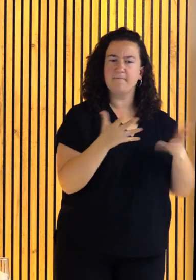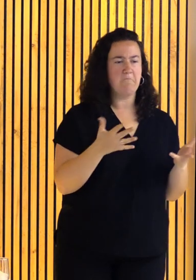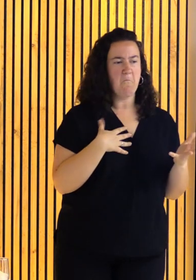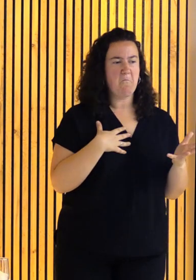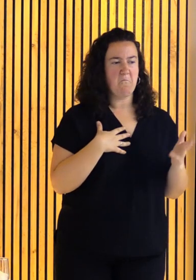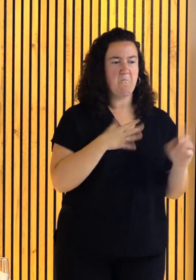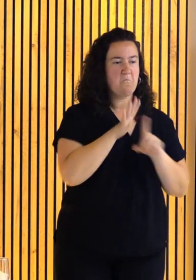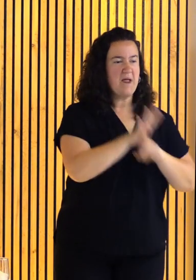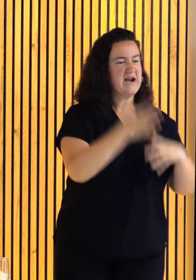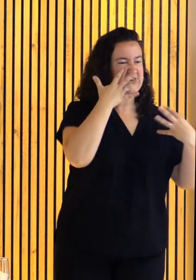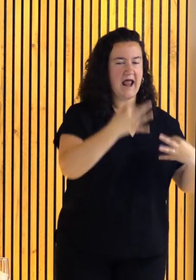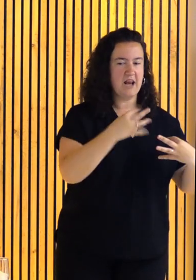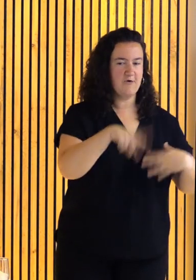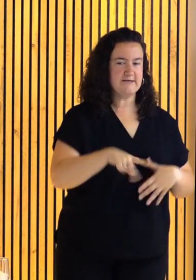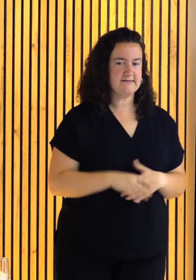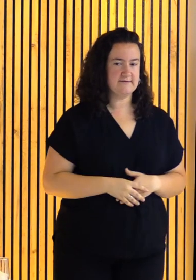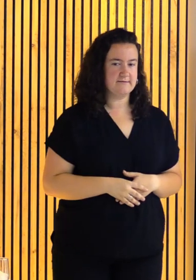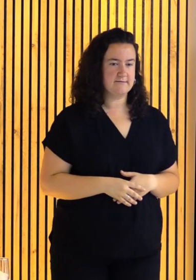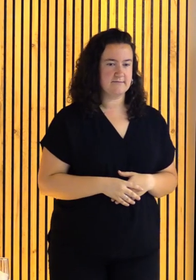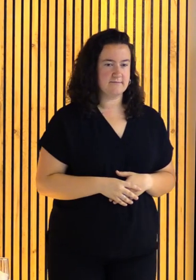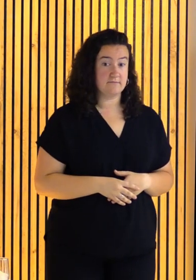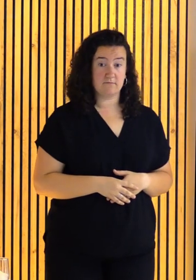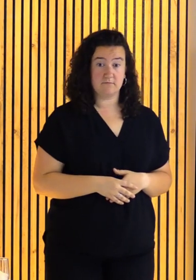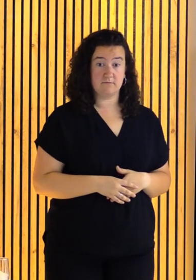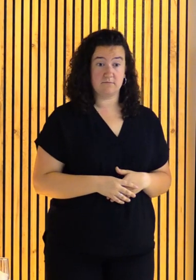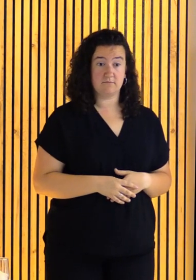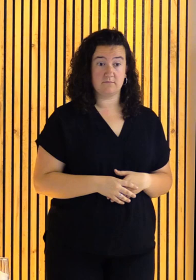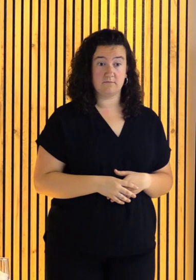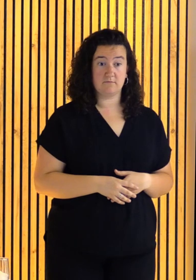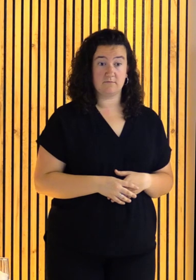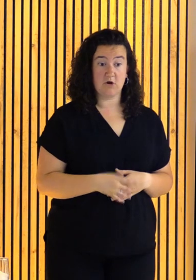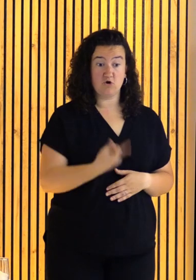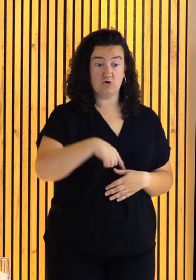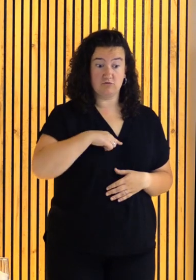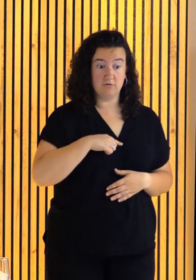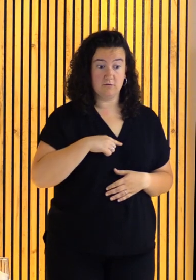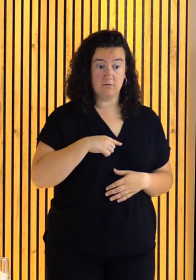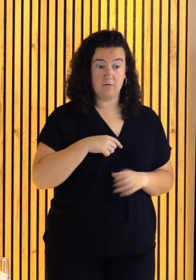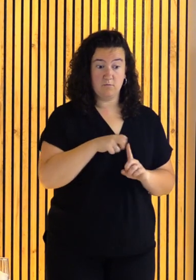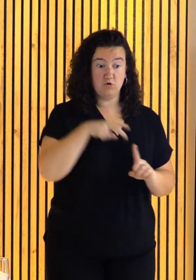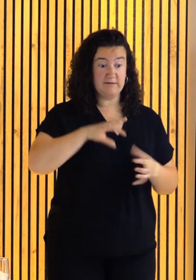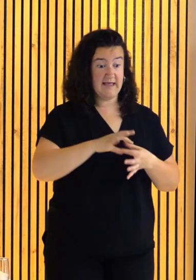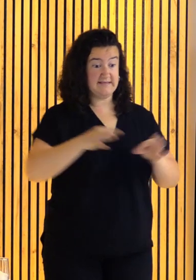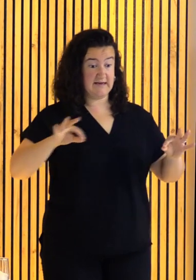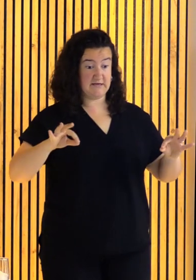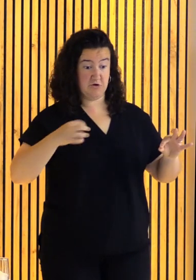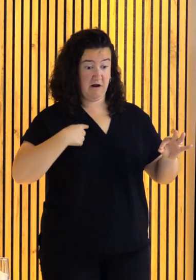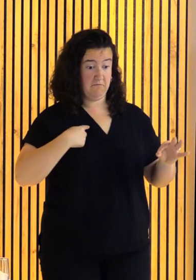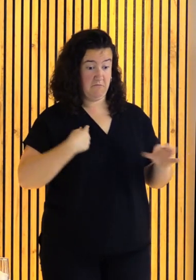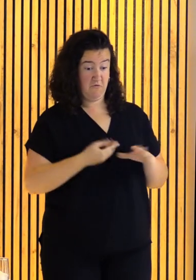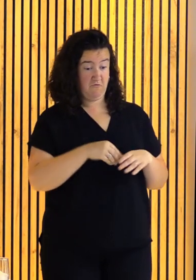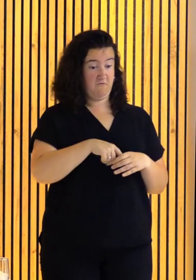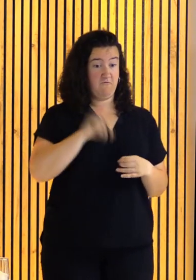bat. Eta horrek, guri leku okentzen digu ikuspegi interseksionaletatean.